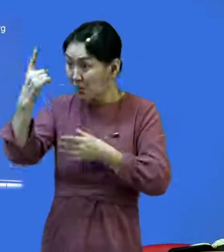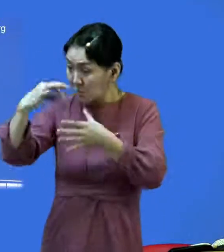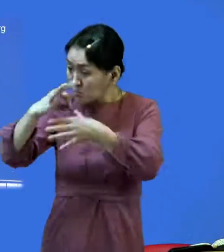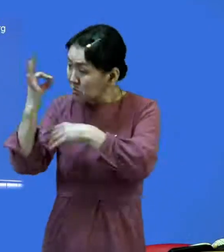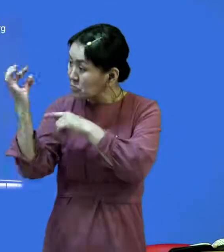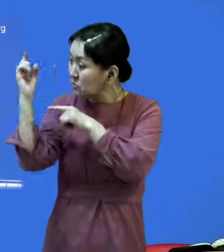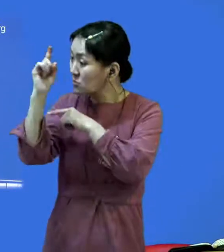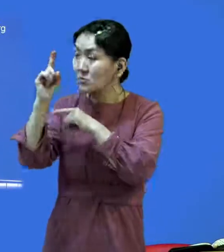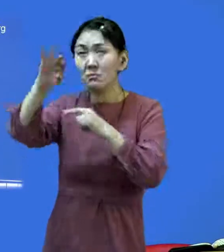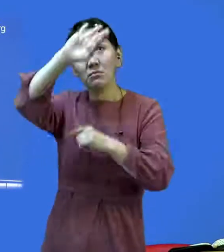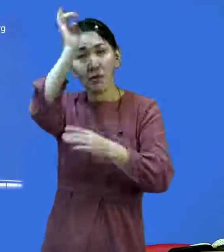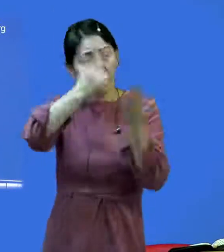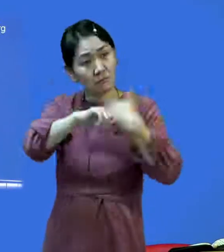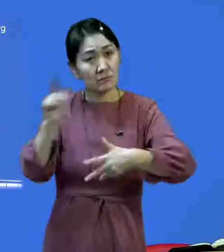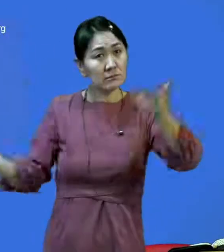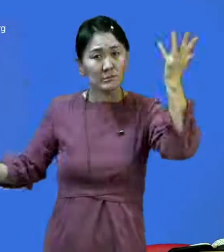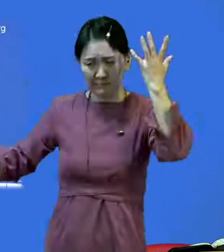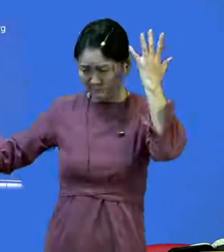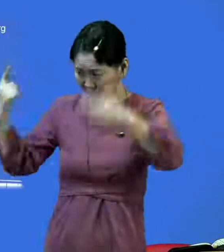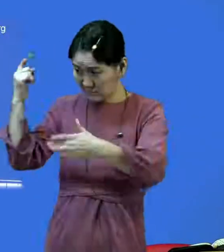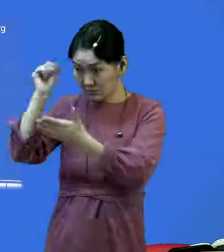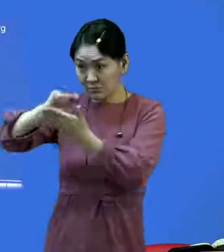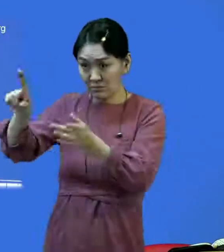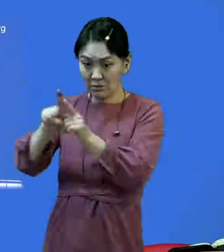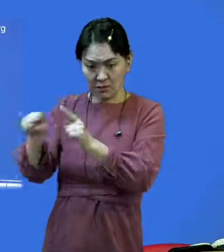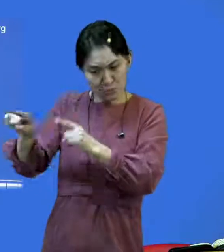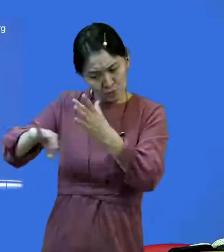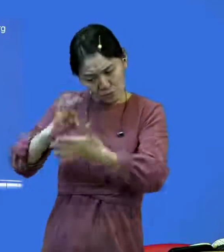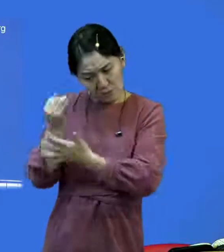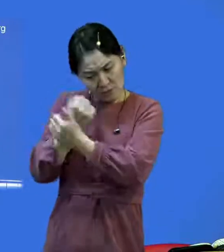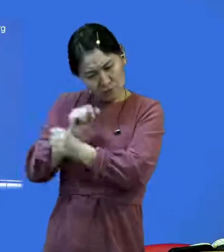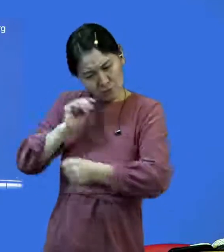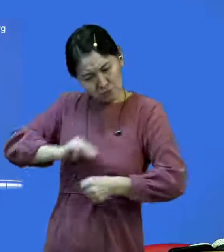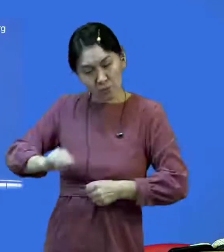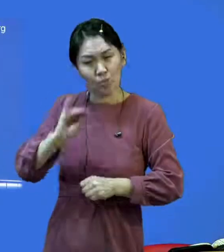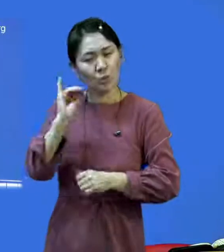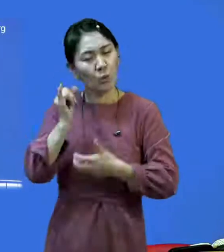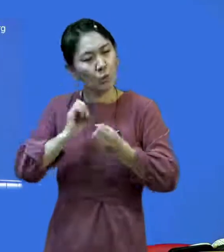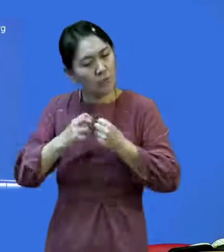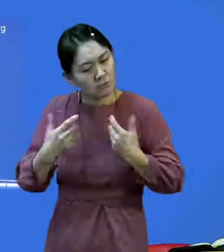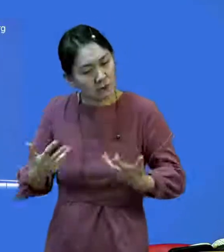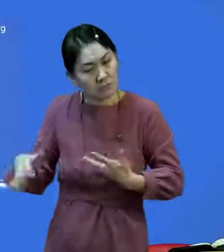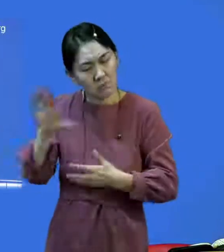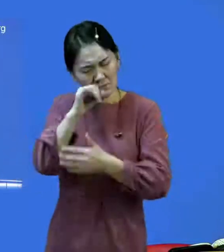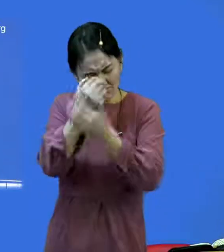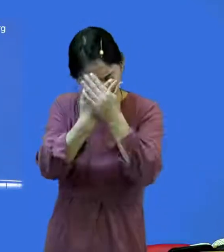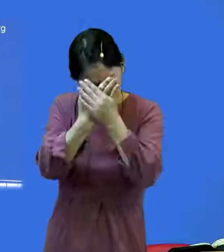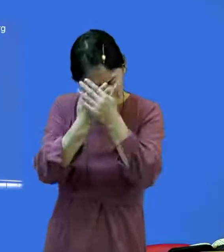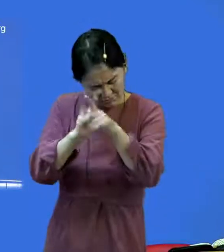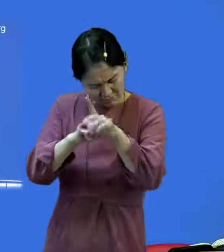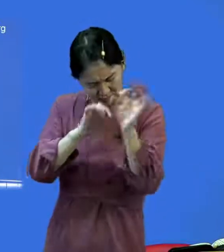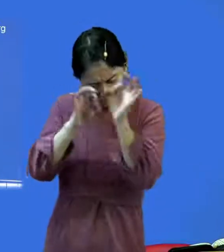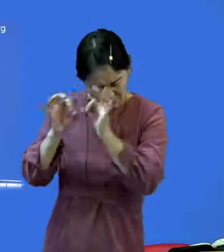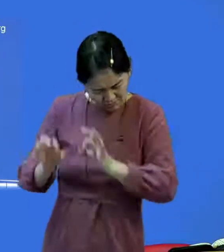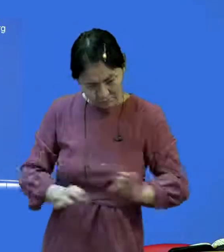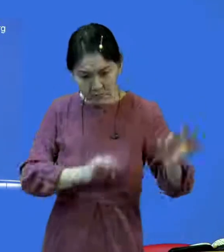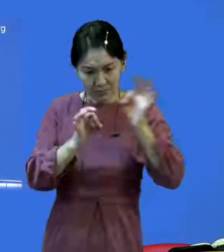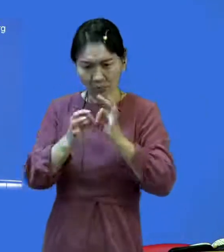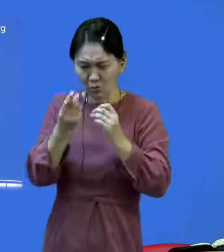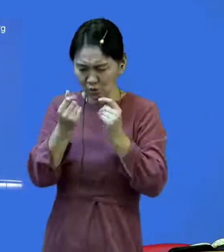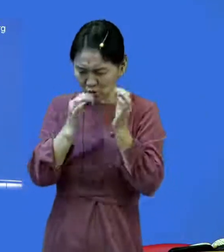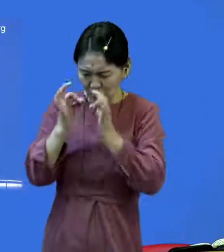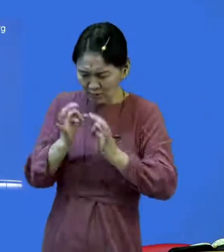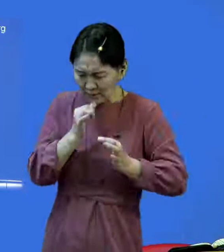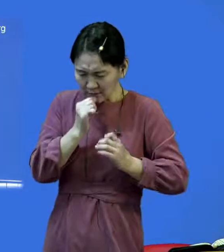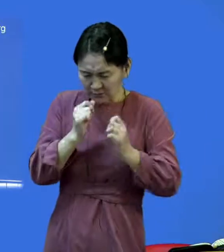газраас илүү эрхэм үнэтэй шүү дээ. Тэгвэл энэ сүнсийг аврахын төлөө юу хийх вэ гэж залбирч цагаа зарцуулж, тийм ээ, эд хөрөнгөө